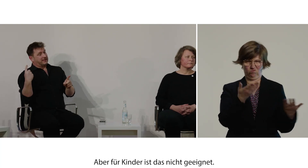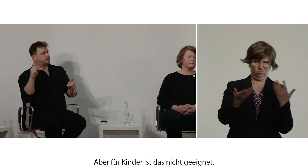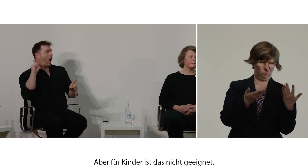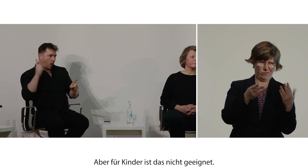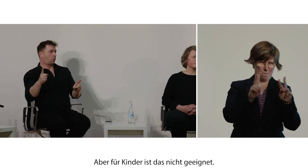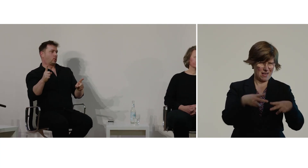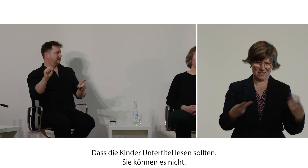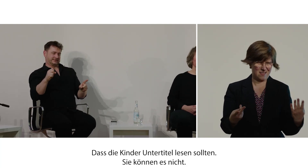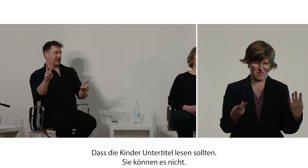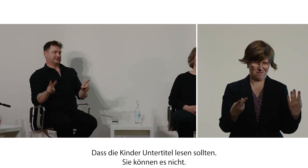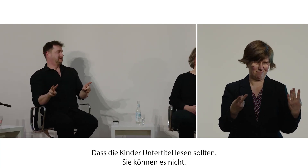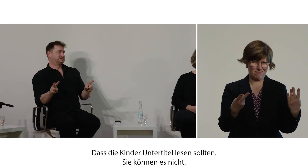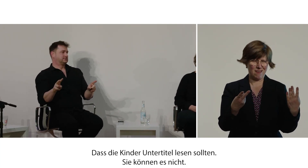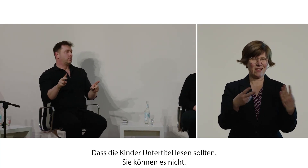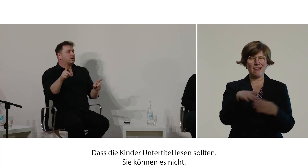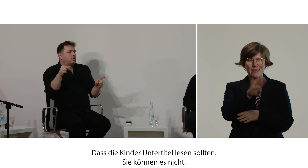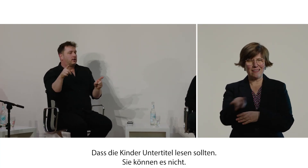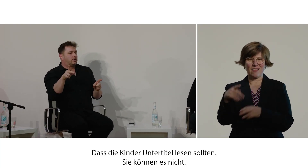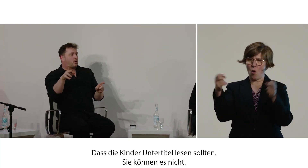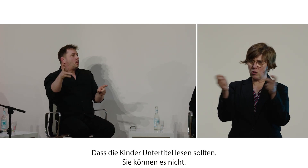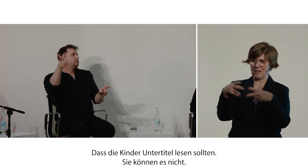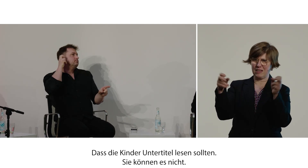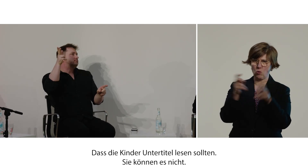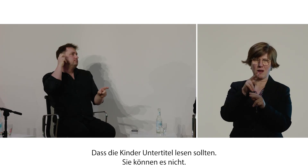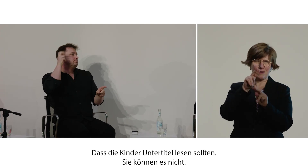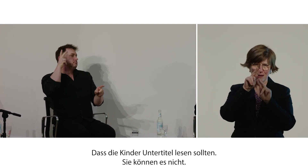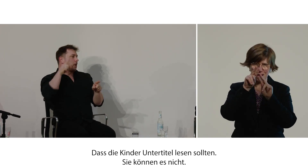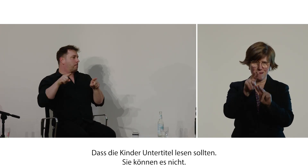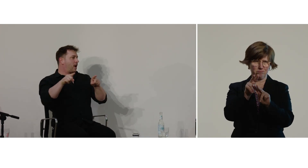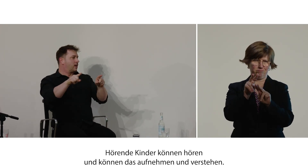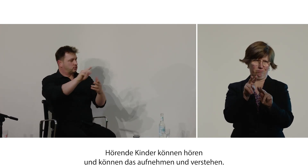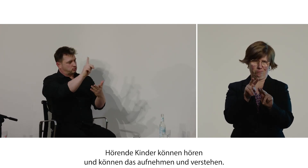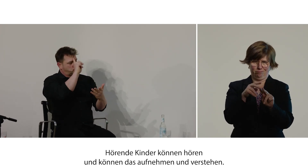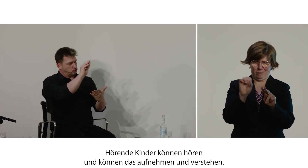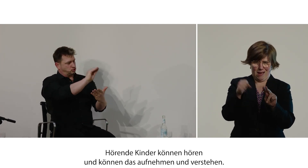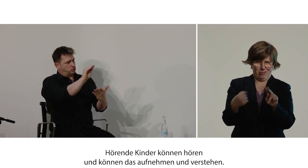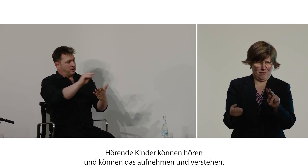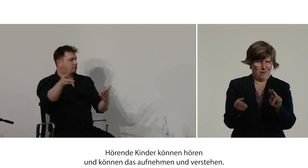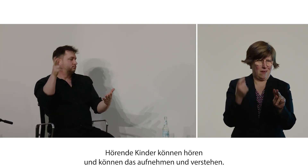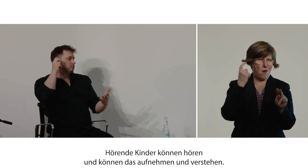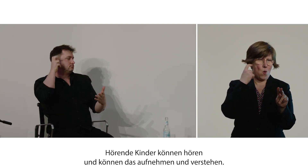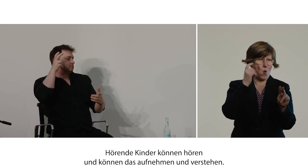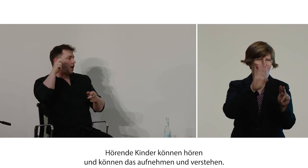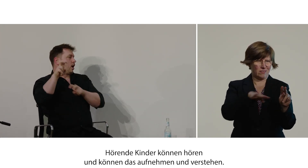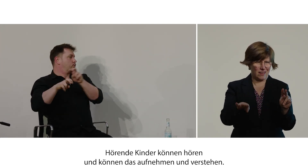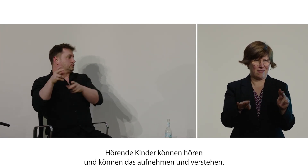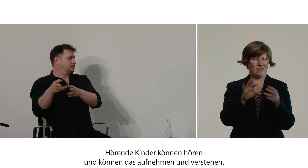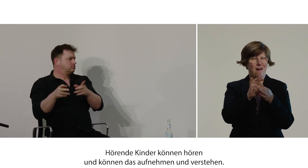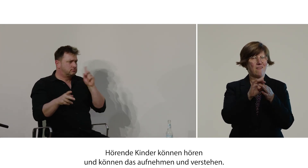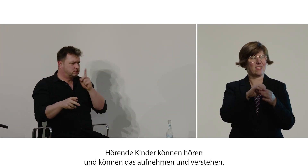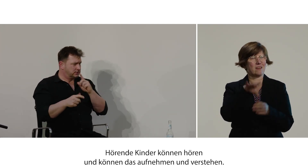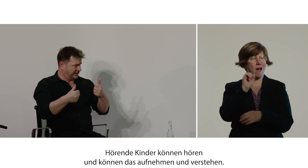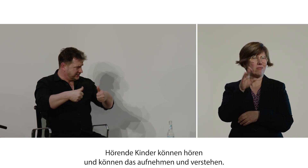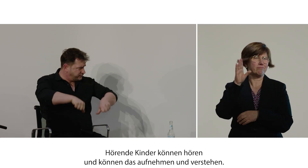geeignet, dass die Kinder jetzt Untertitel lesen sollten. Die können es nicht. Hörende Kinder können ja hören und können